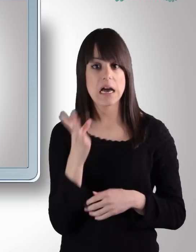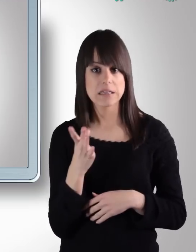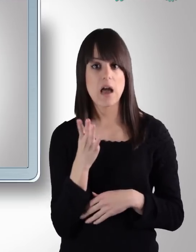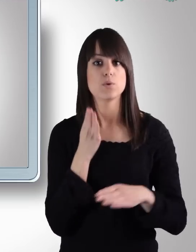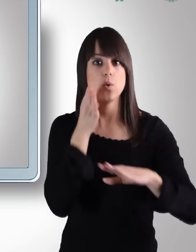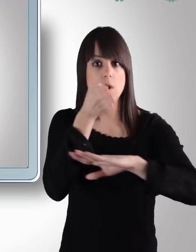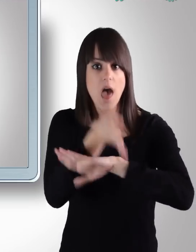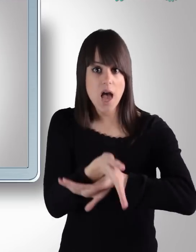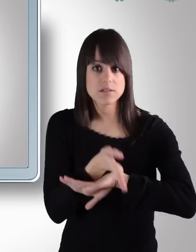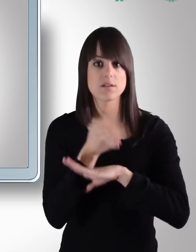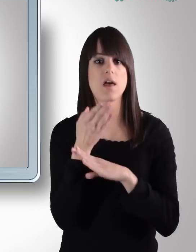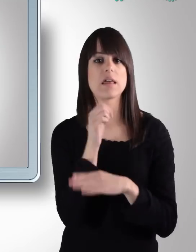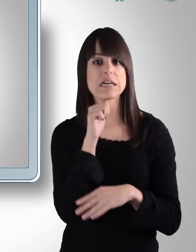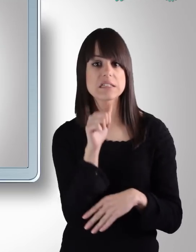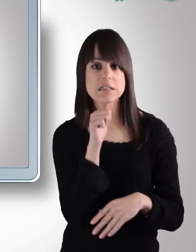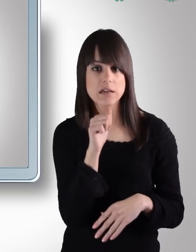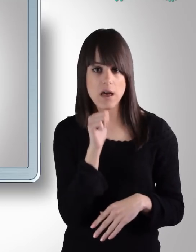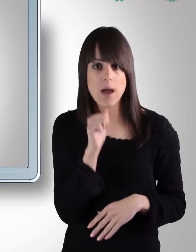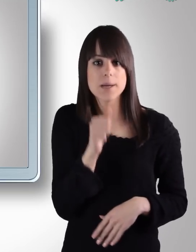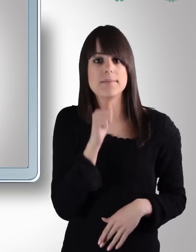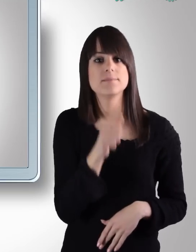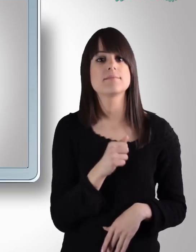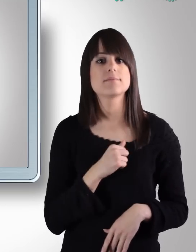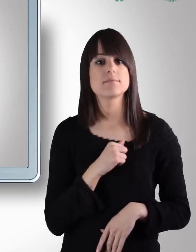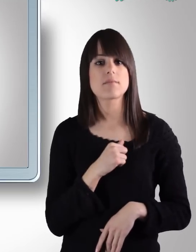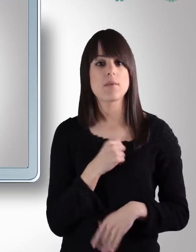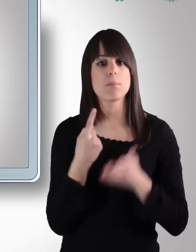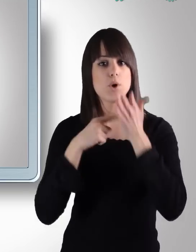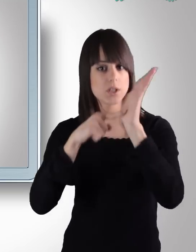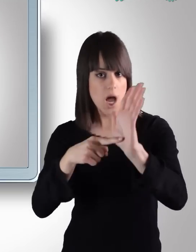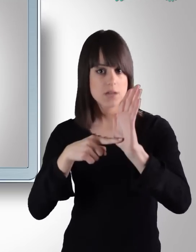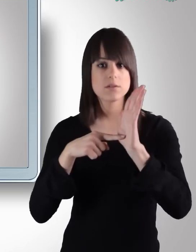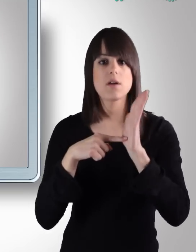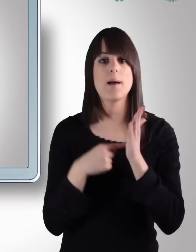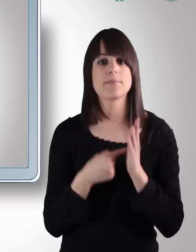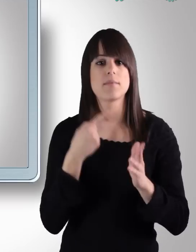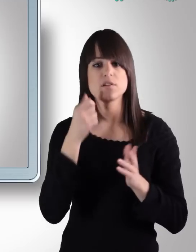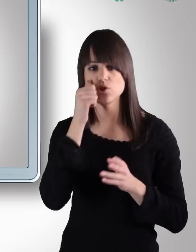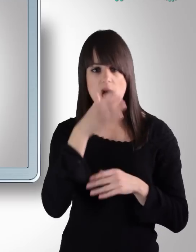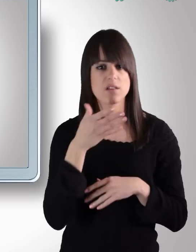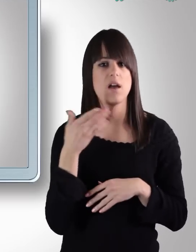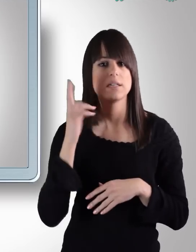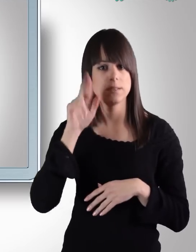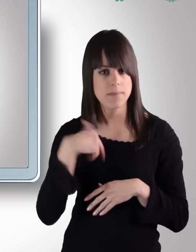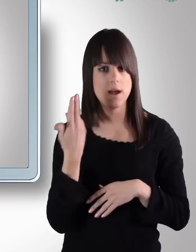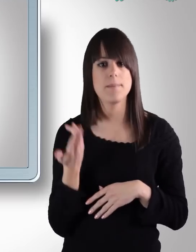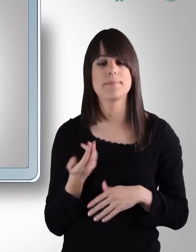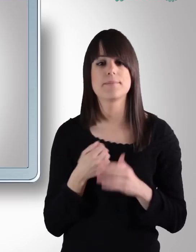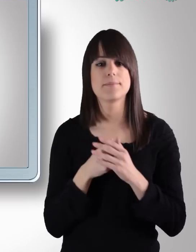Kada ste došli i otvorili nalog na Instagramu, ajte da vas upoznamo sad i sa njegovim funkcijama.